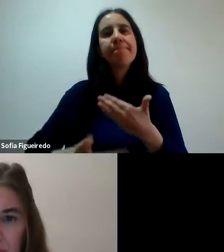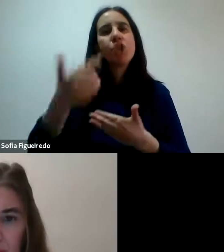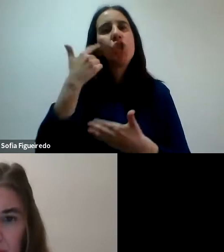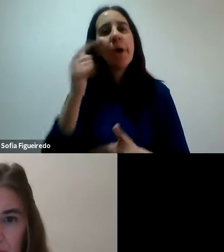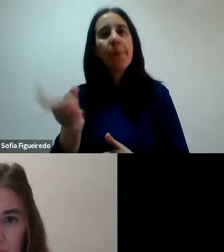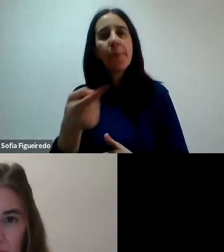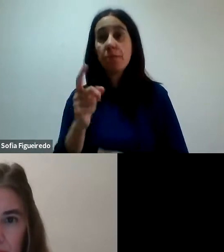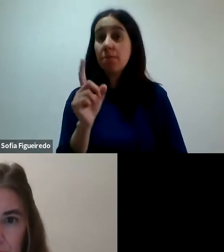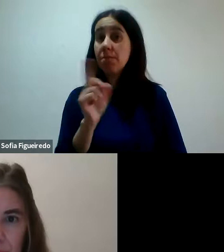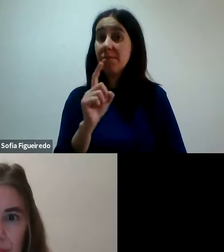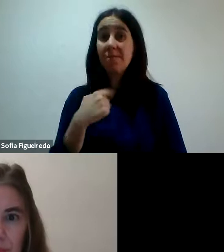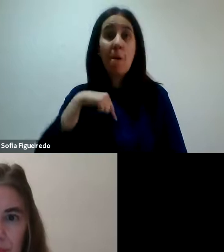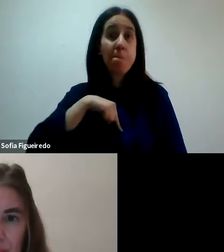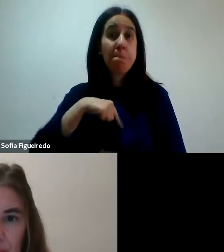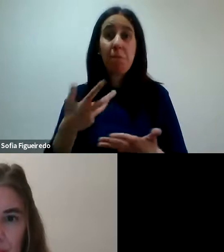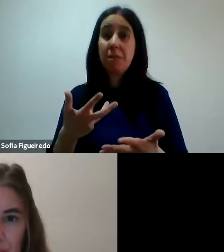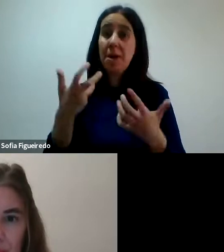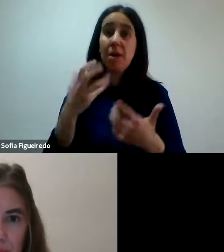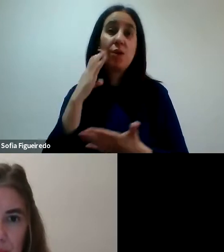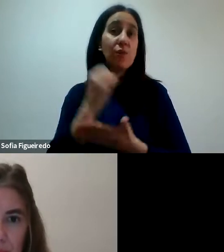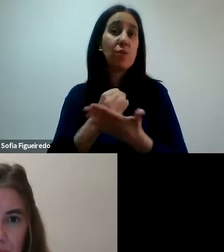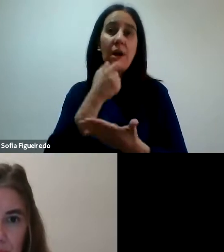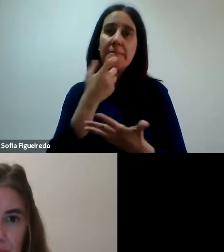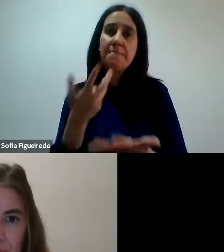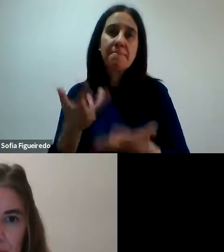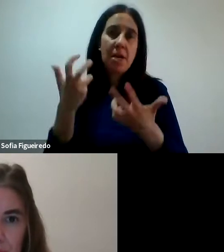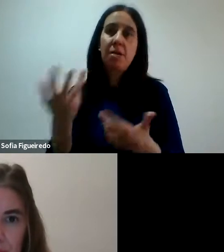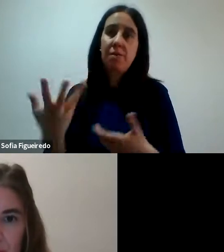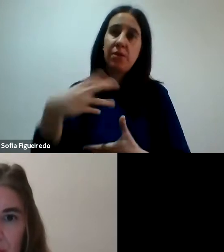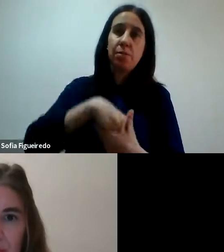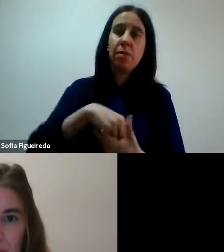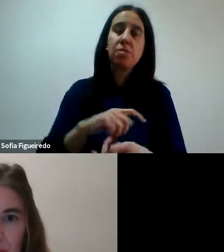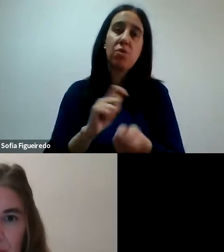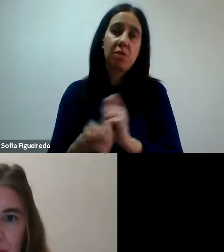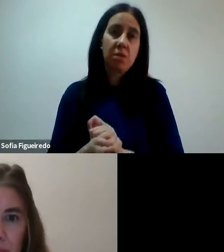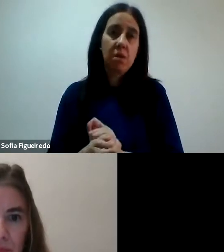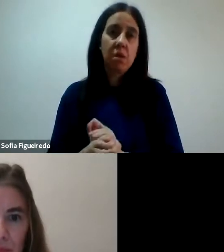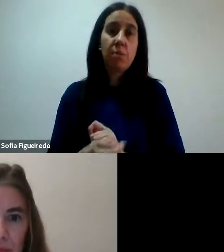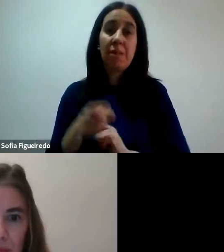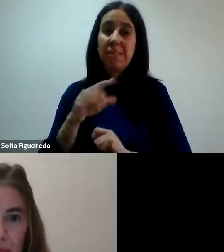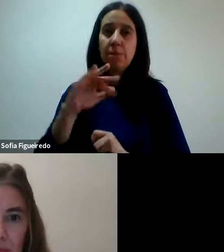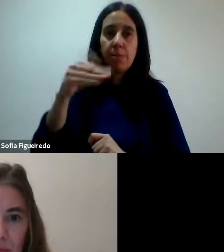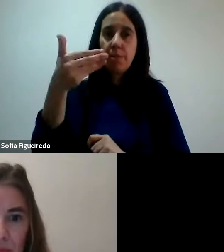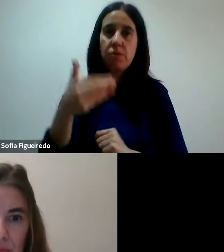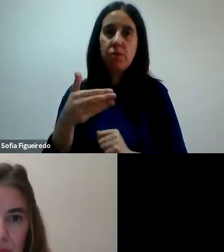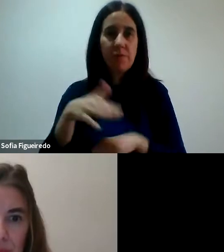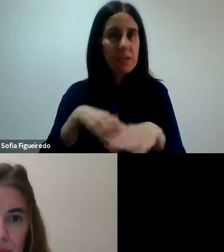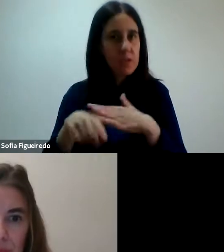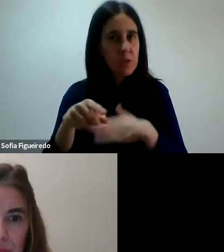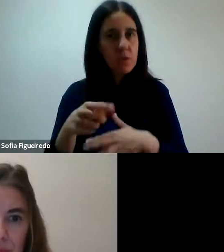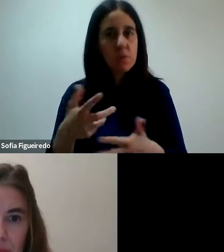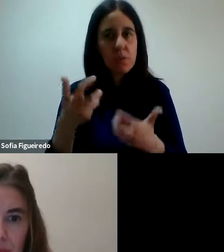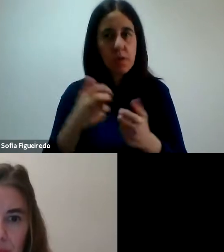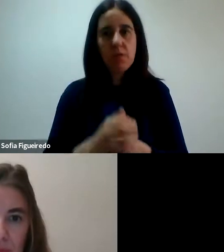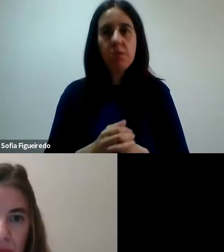Não, as pessoas têm que querer. E os funcionários têm que querer efetivamente fazer parte da mudança. Portanto, esse é um primeiro passo. Querer fazer isso.